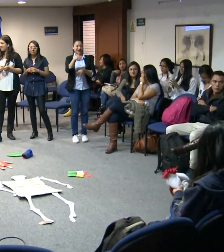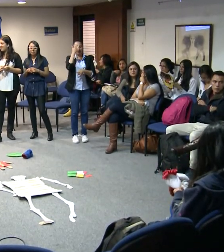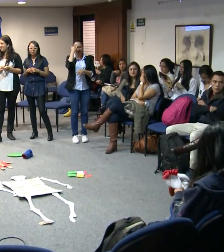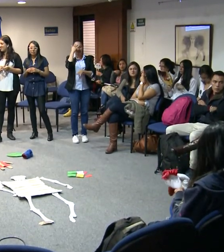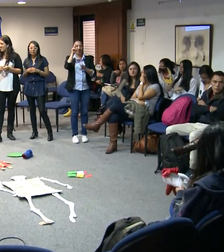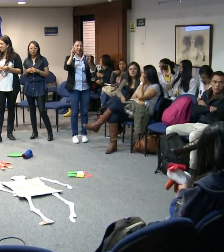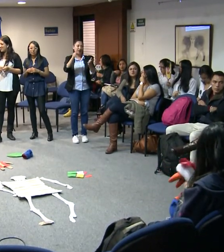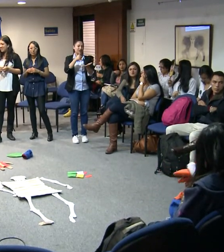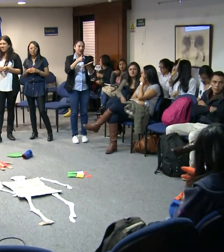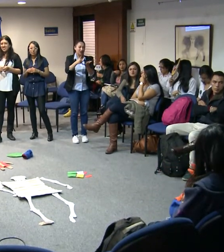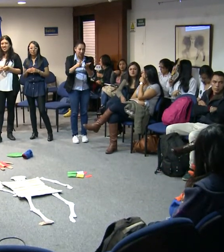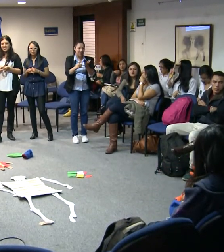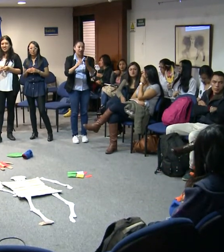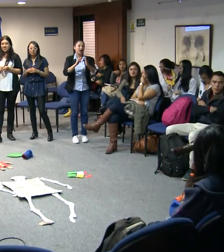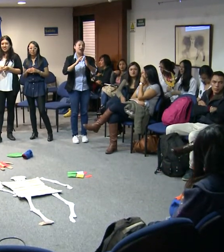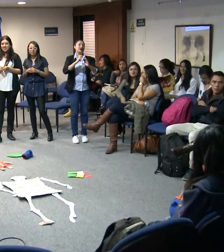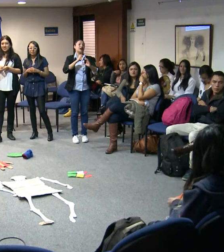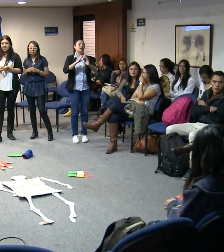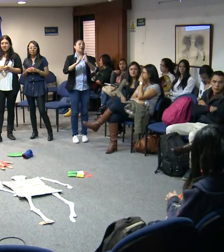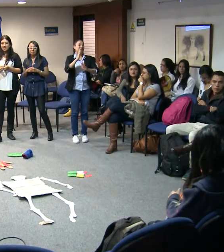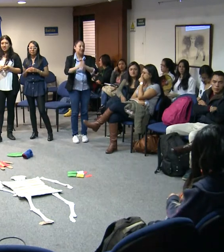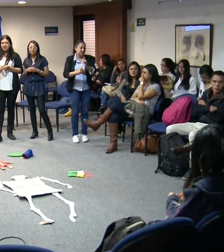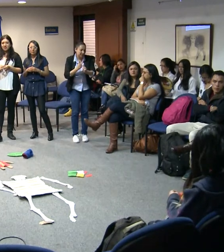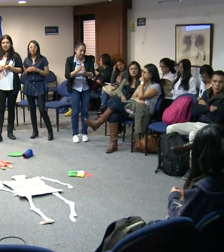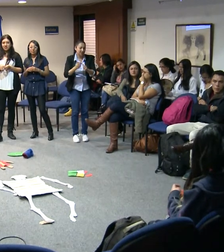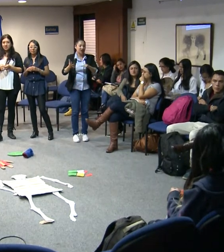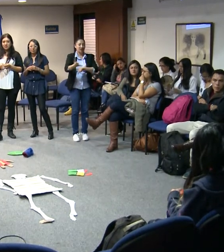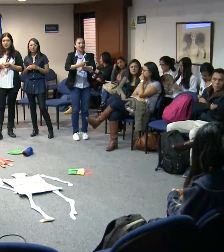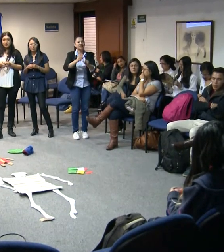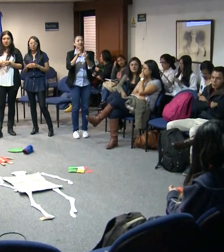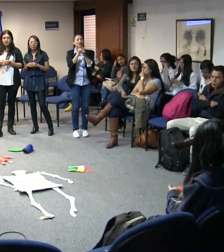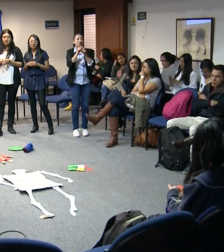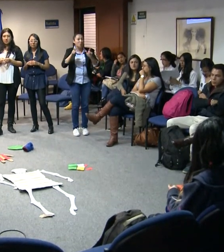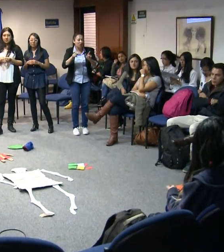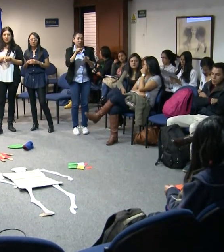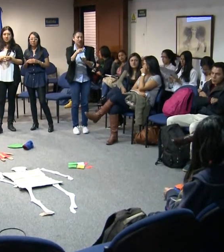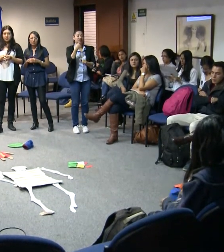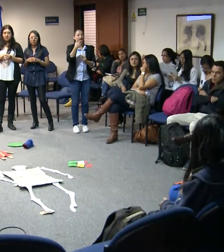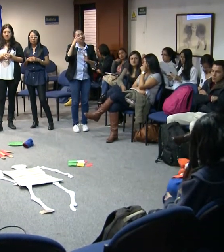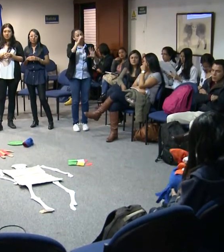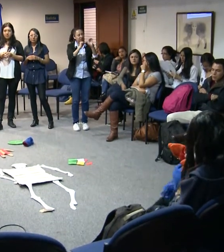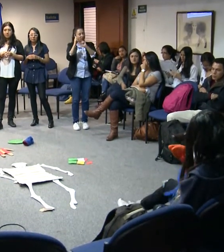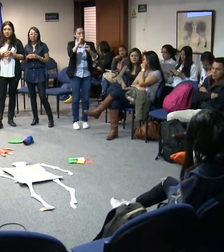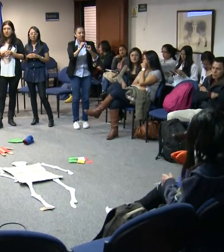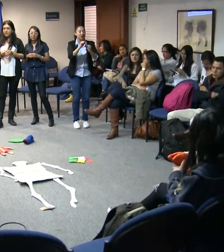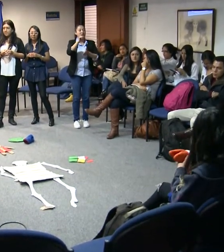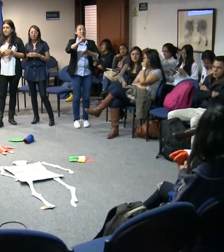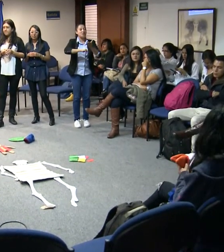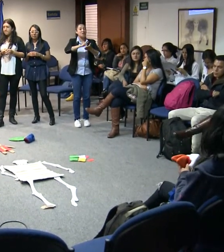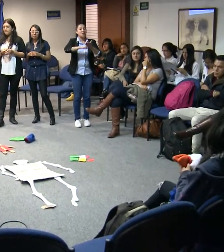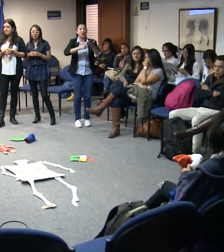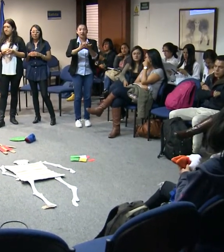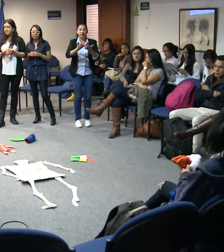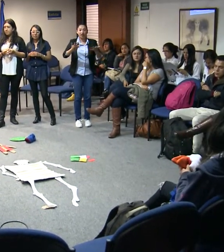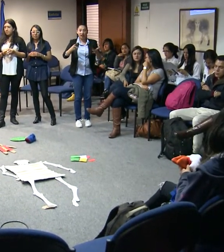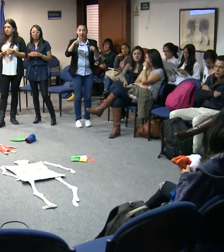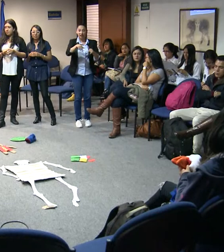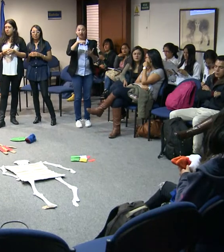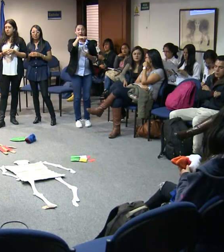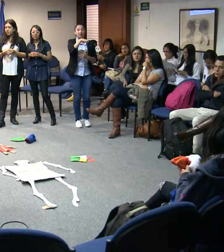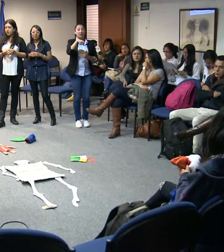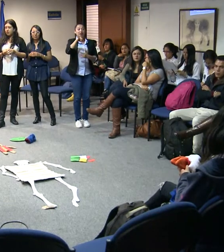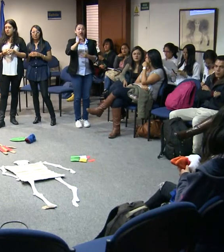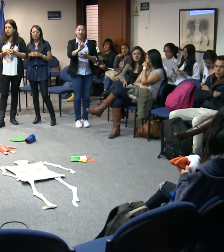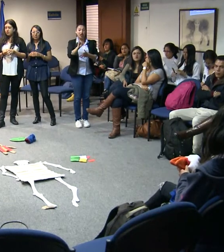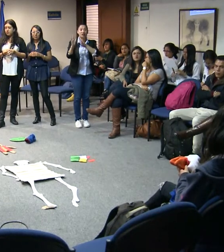línea de lo que es mediaciones comunicativas o artes y lenguajes, identifican que en el desarrollo de material confluyen, por lo menos en este PPI nos están